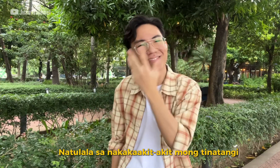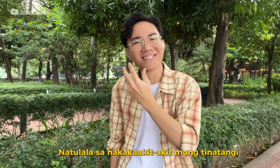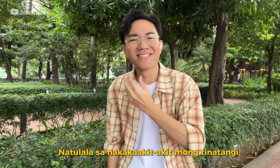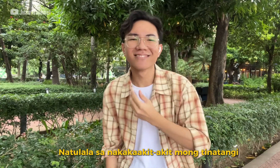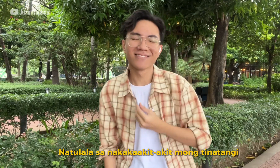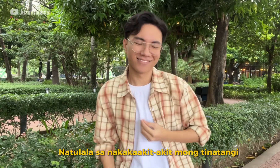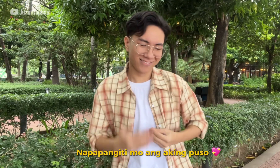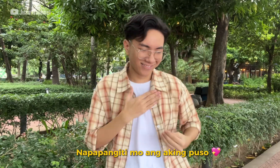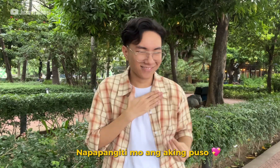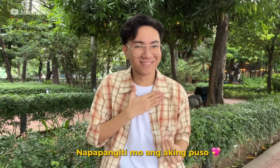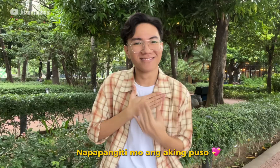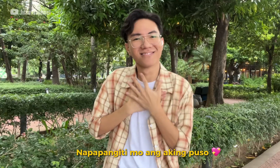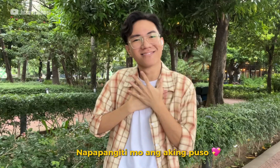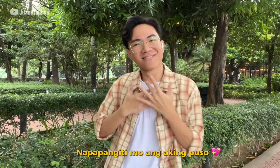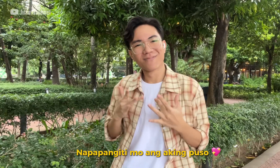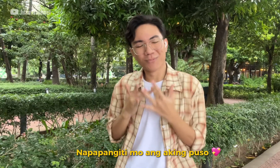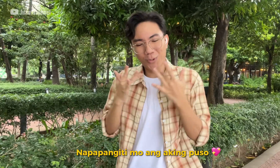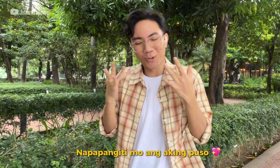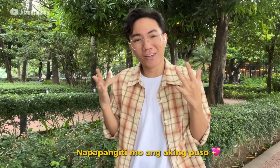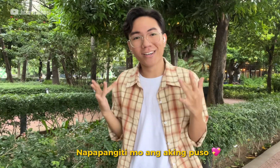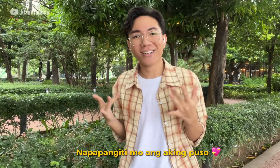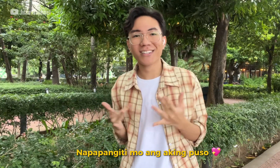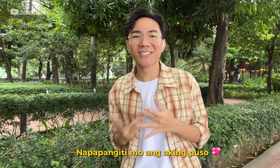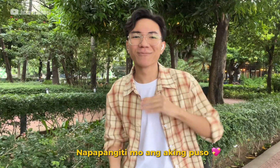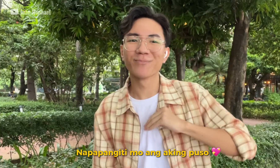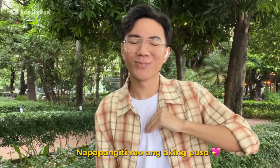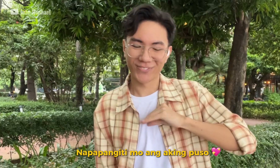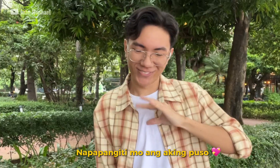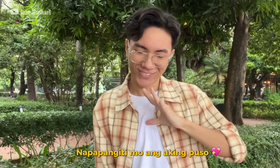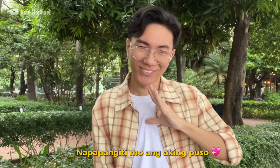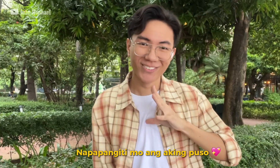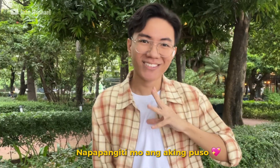Tinatangi, napapangiti mo ang aking puso.